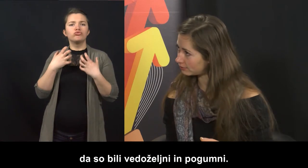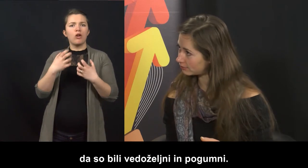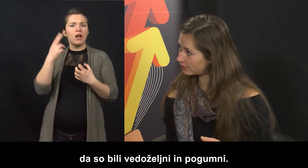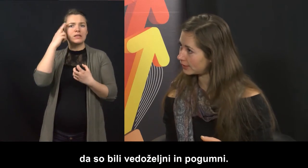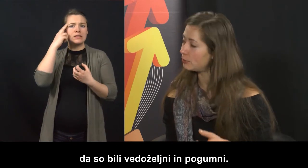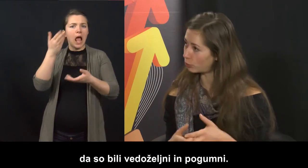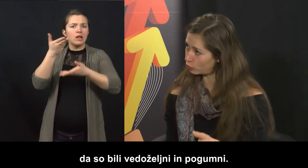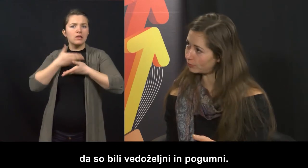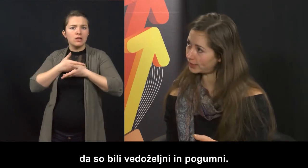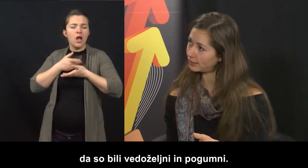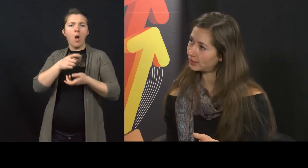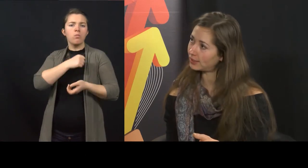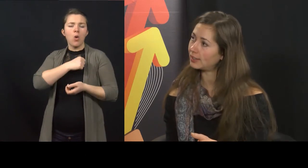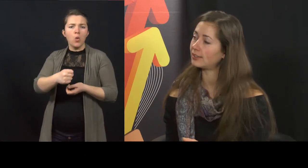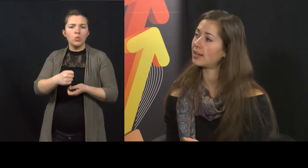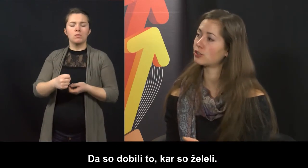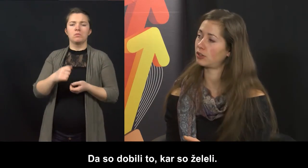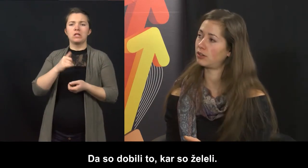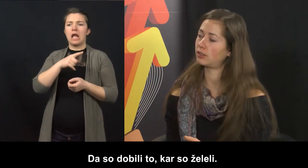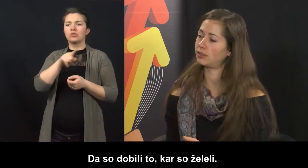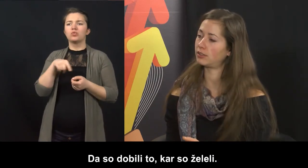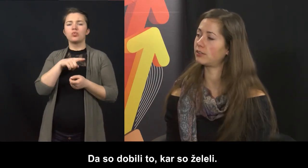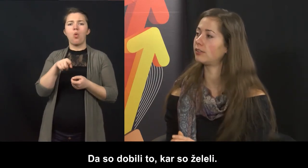vedoželjni in pogumni,